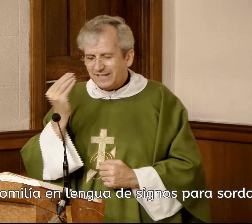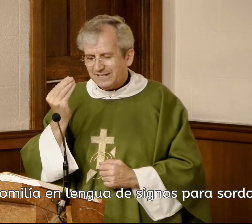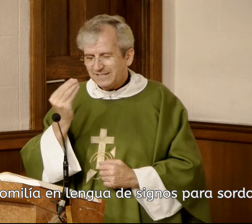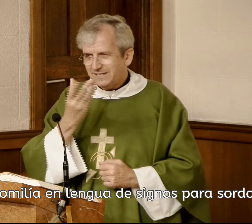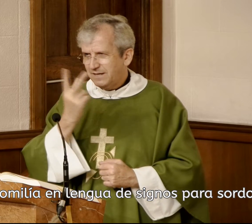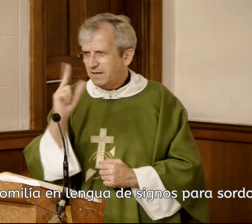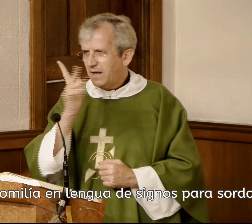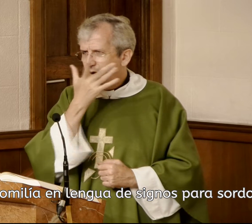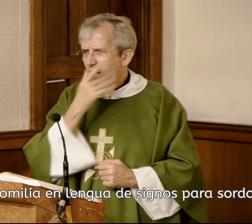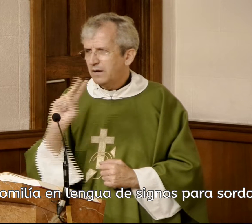hipócritas.